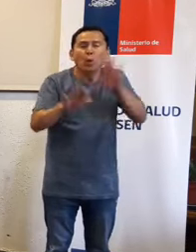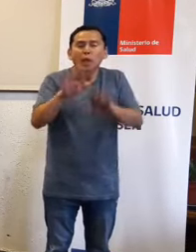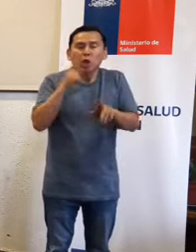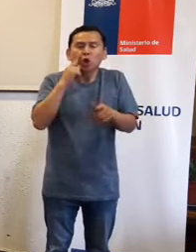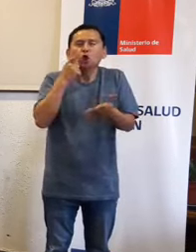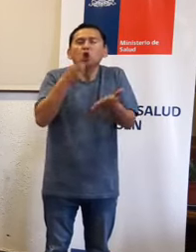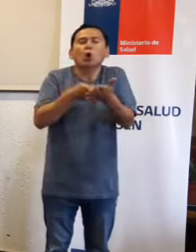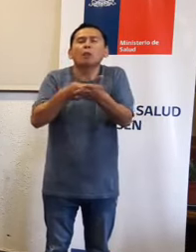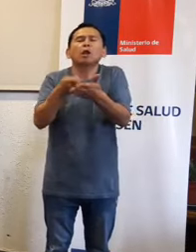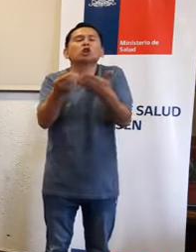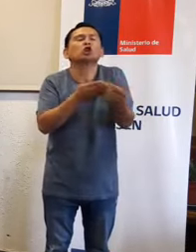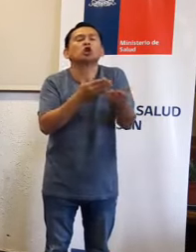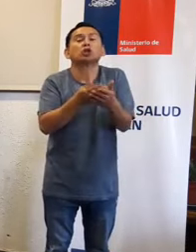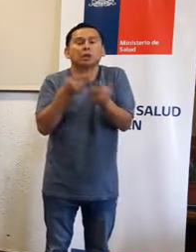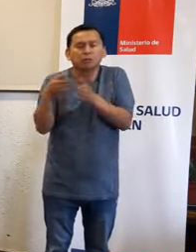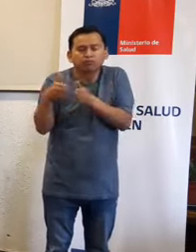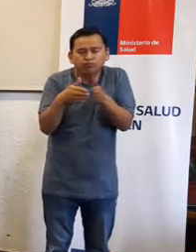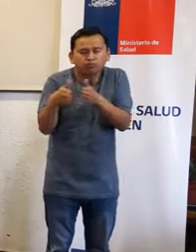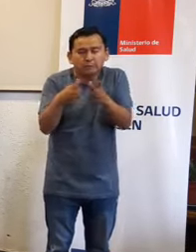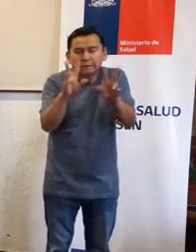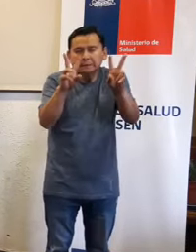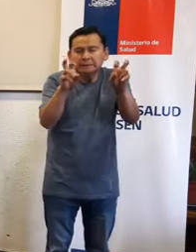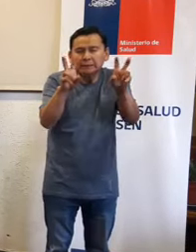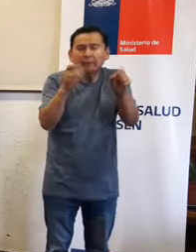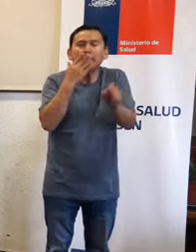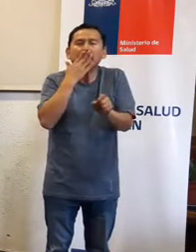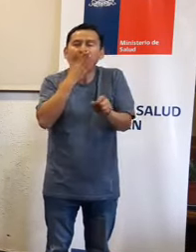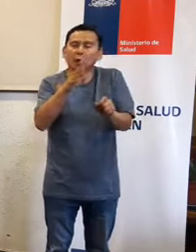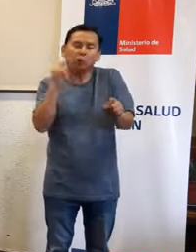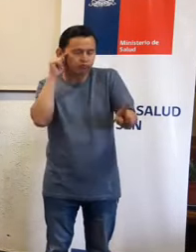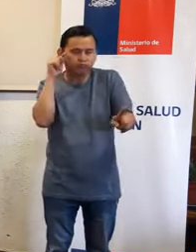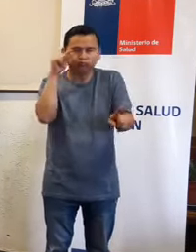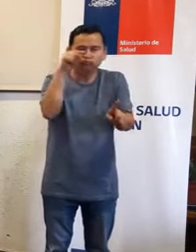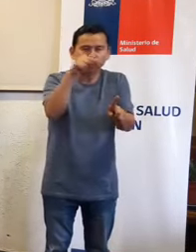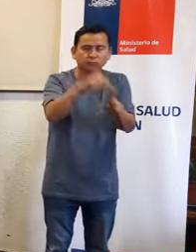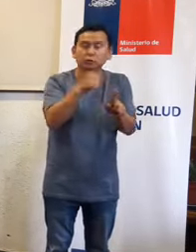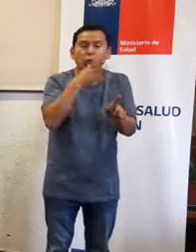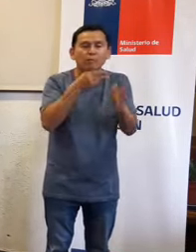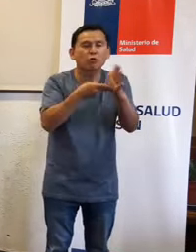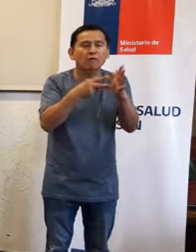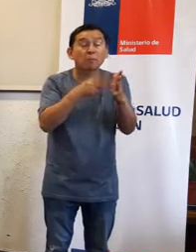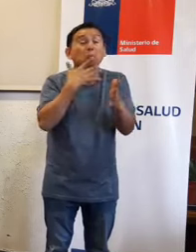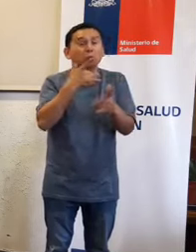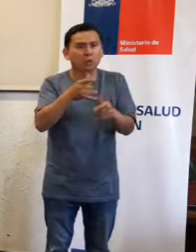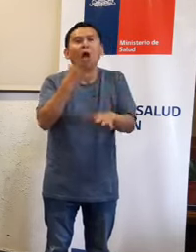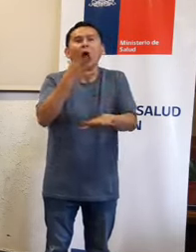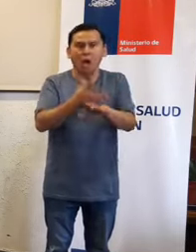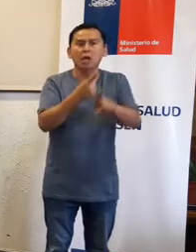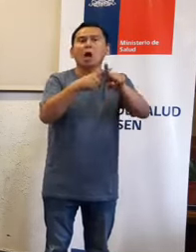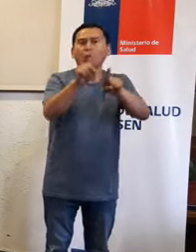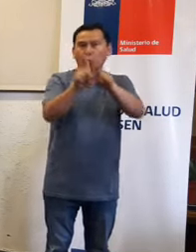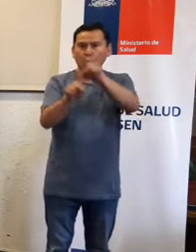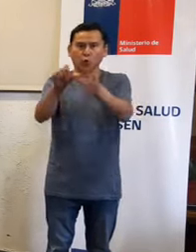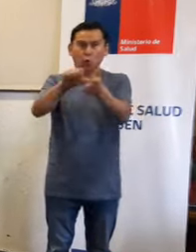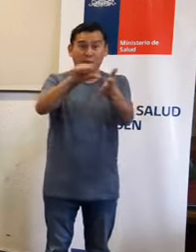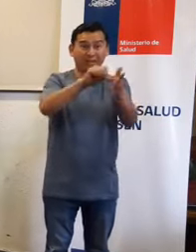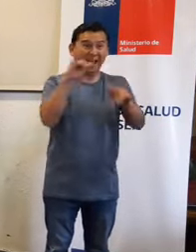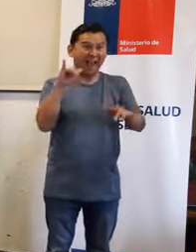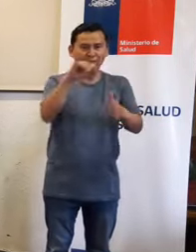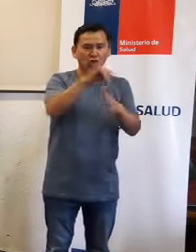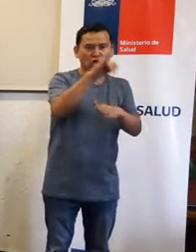en aquellos países donde la ruta de distribución no tenga problemas, porque hemos sabido ya que hay algunas rutas